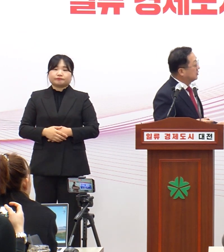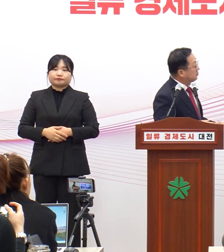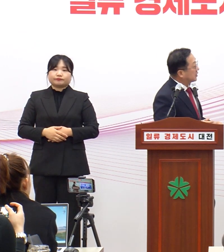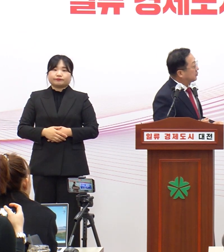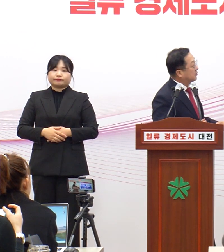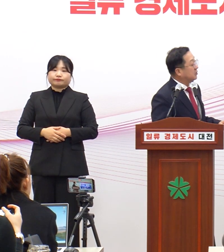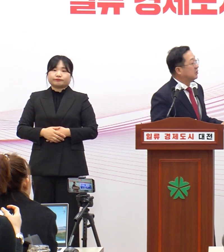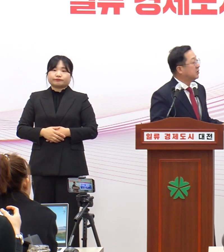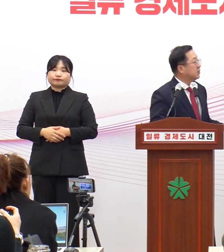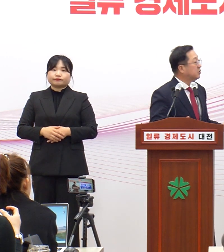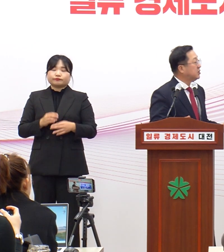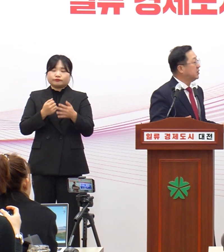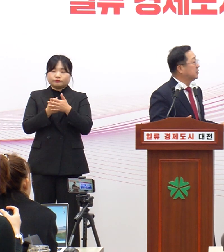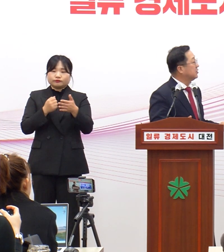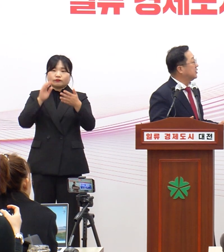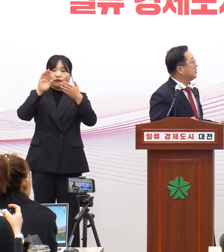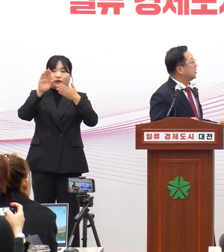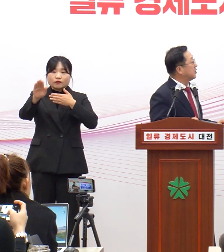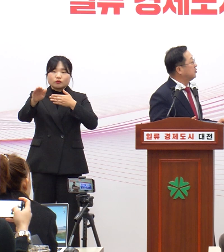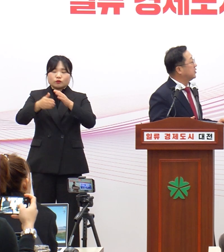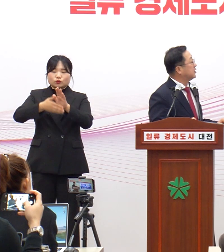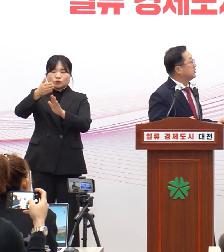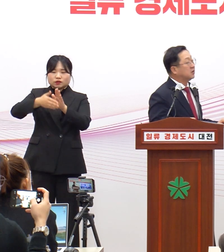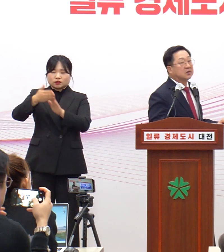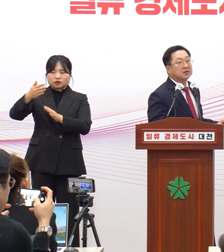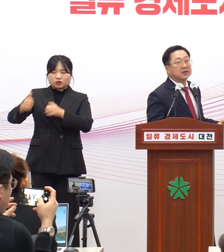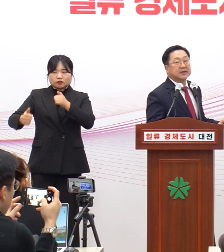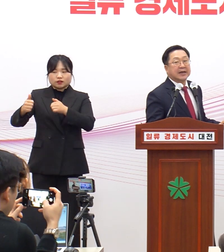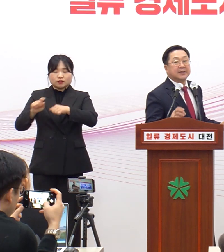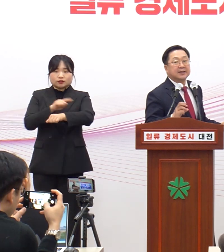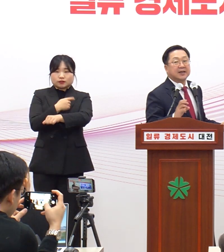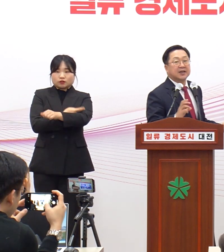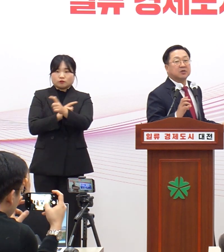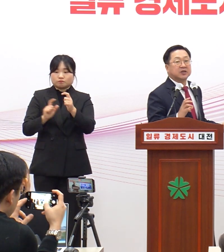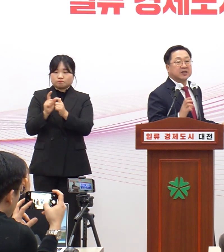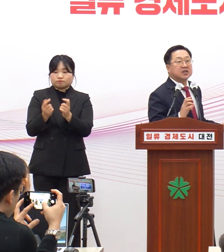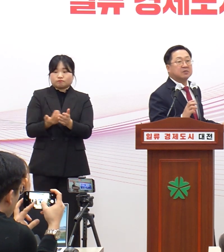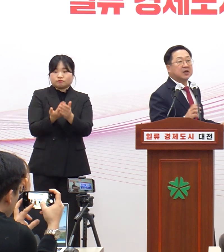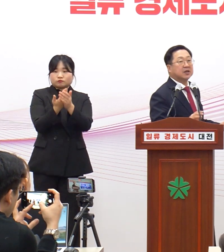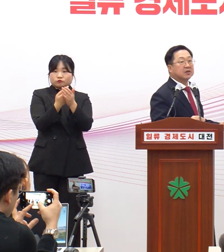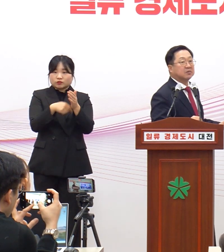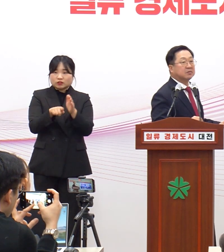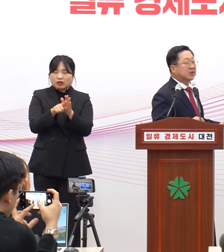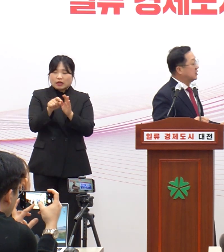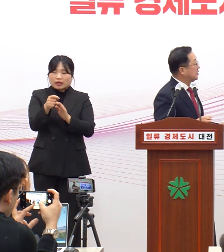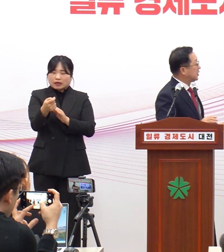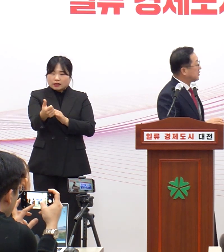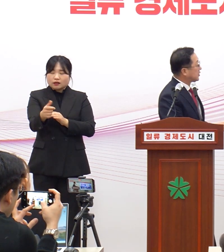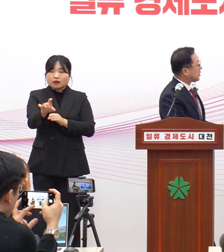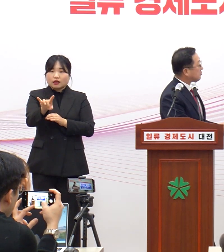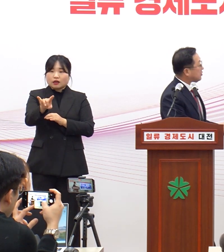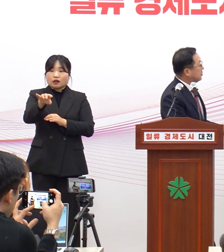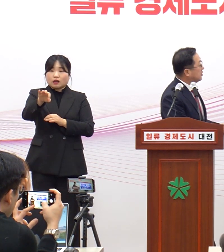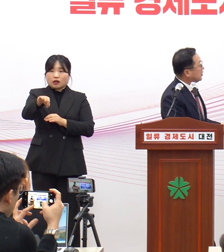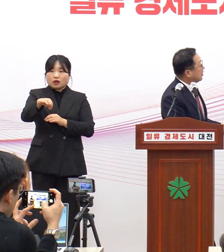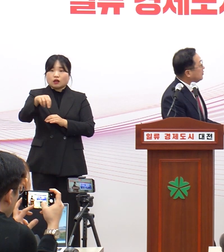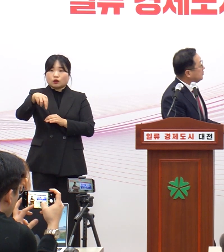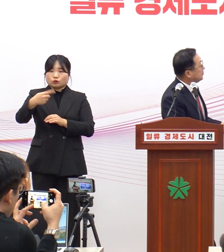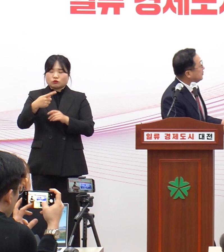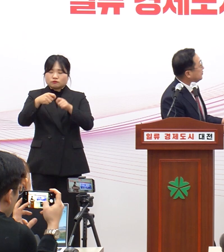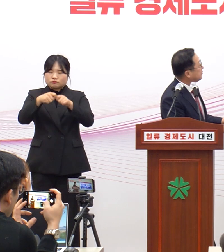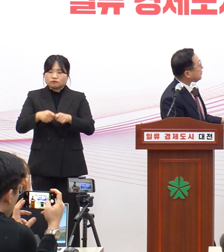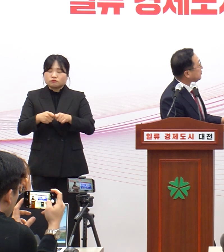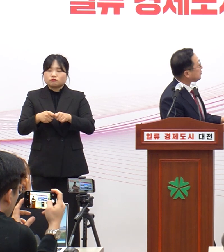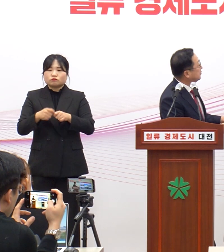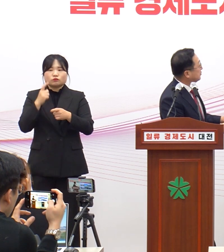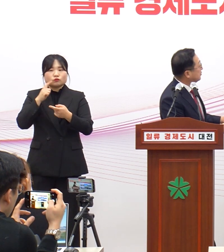그래서 어쨌든 앞으로 도시의 경쟁력을 갖기 위해서 작은 하나도 세심하게 좀 해야 된다 이런 생각입니다.